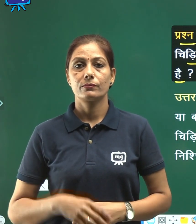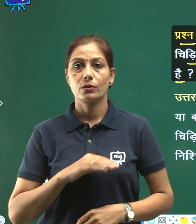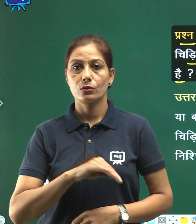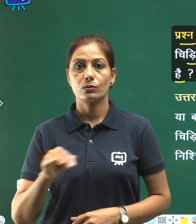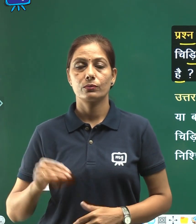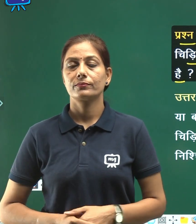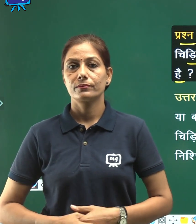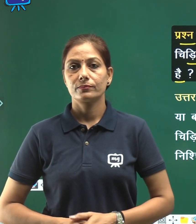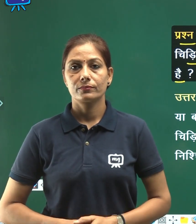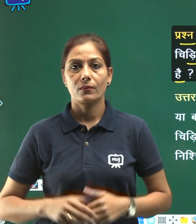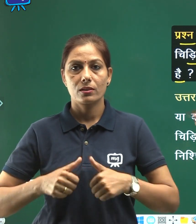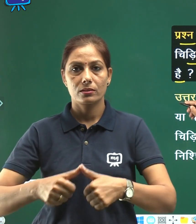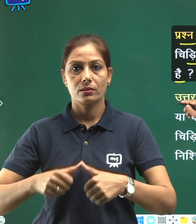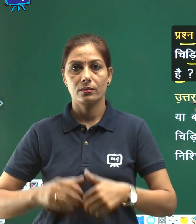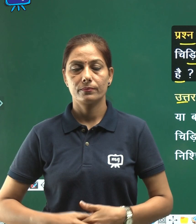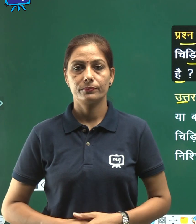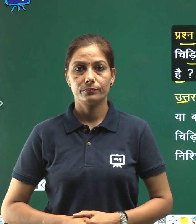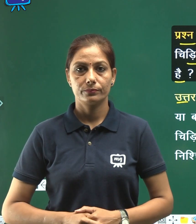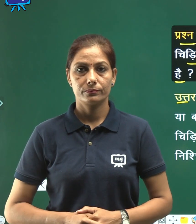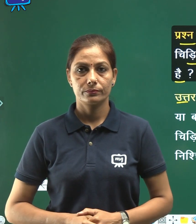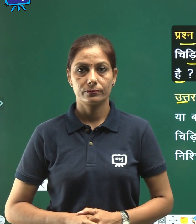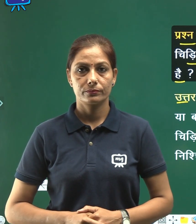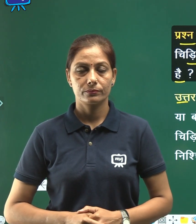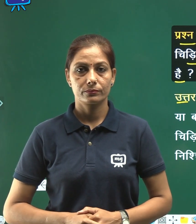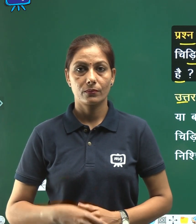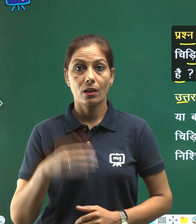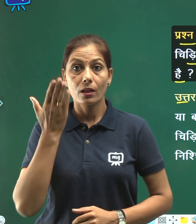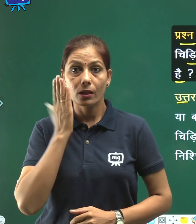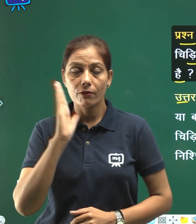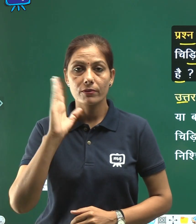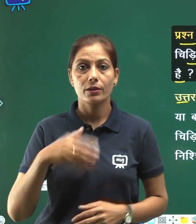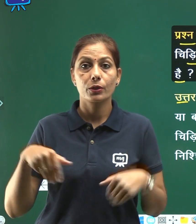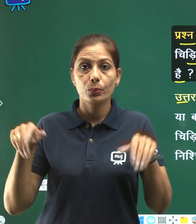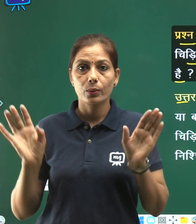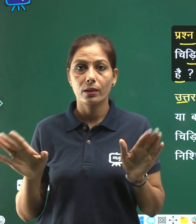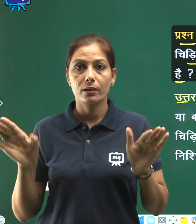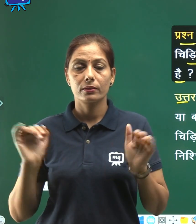बच्चों, उत्तर है, कविता की उड़ान